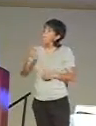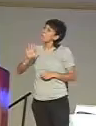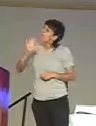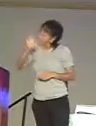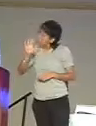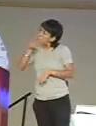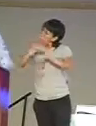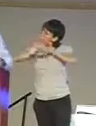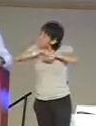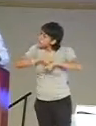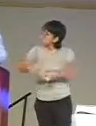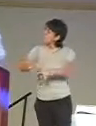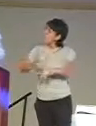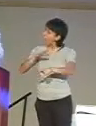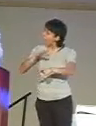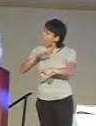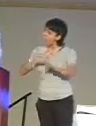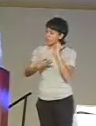país.